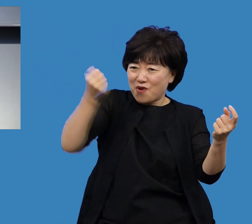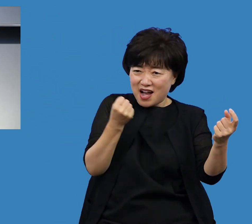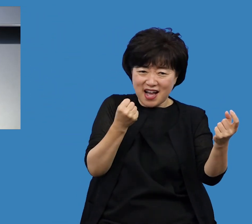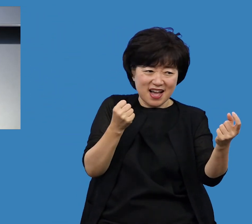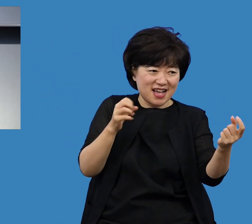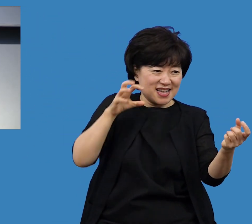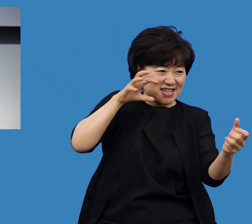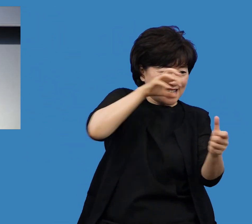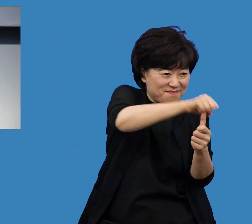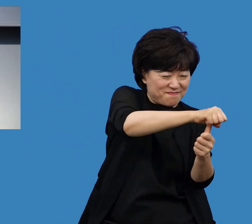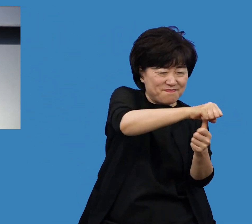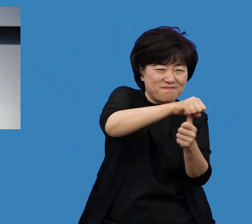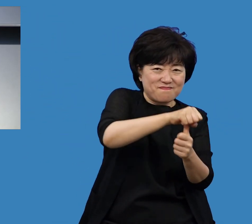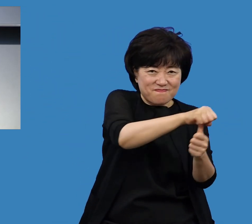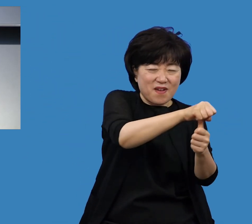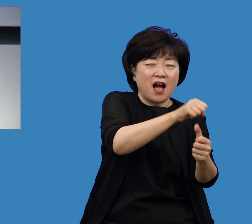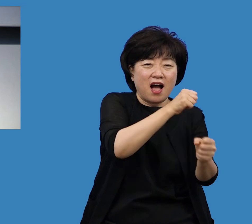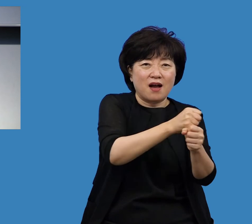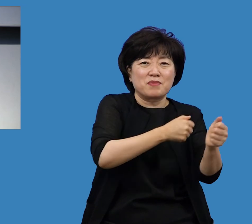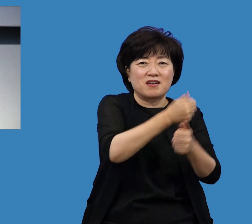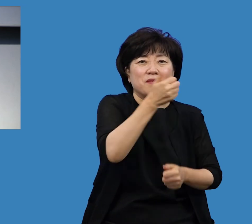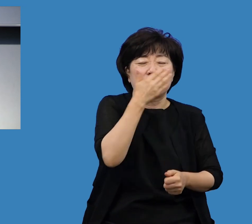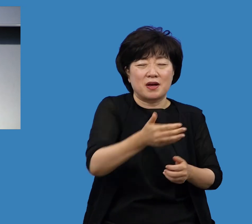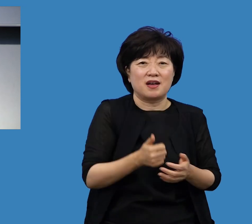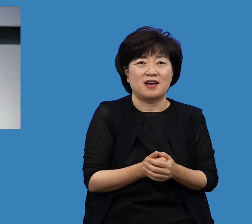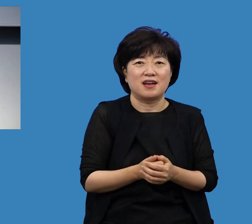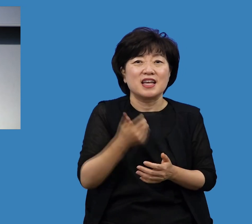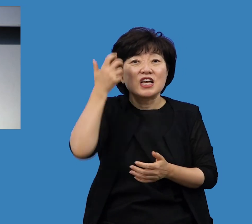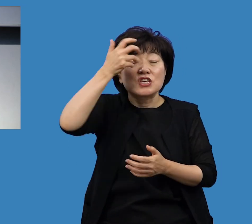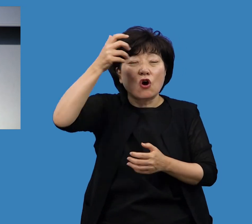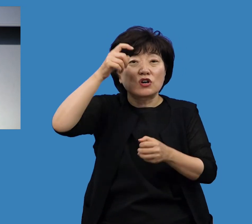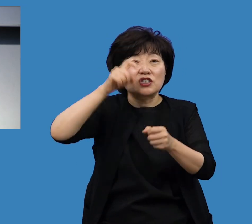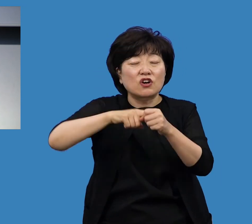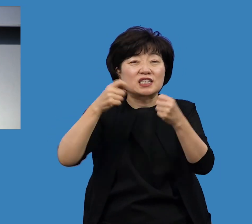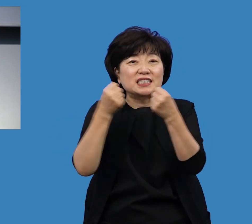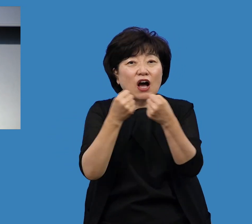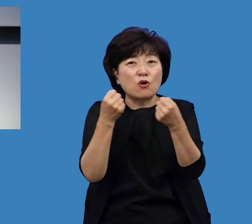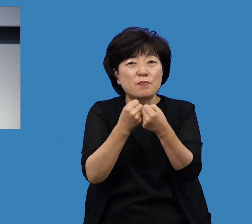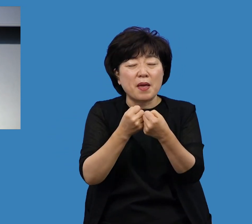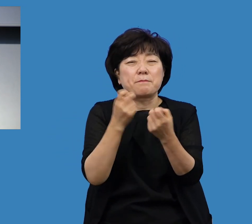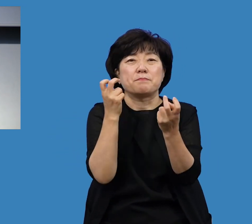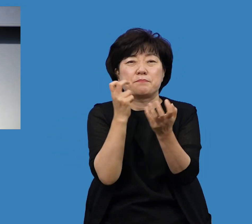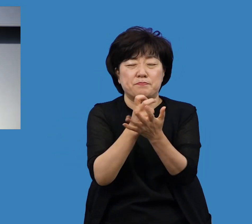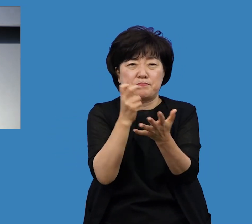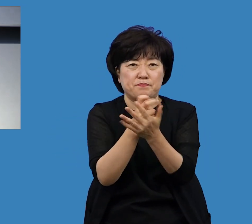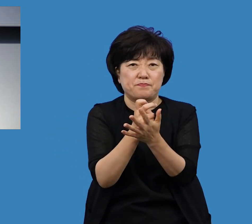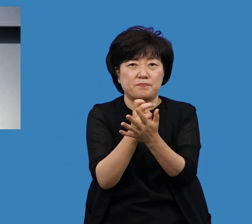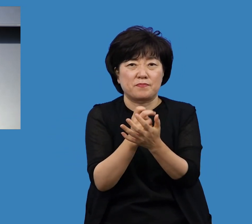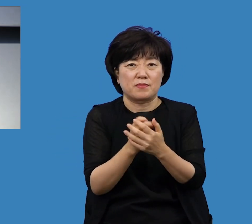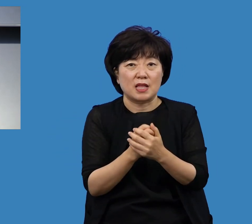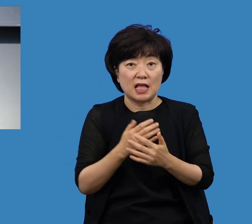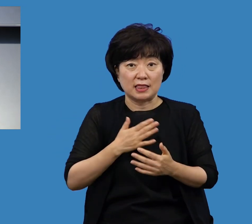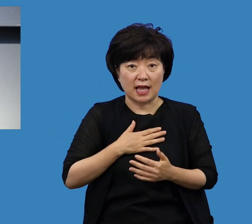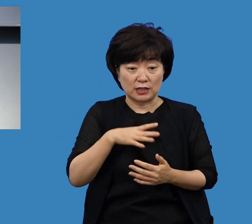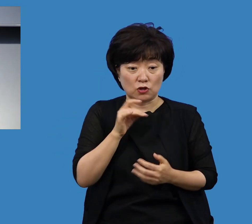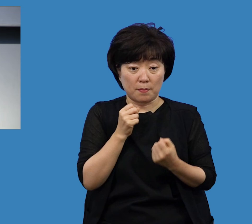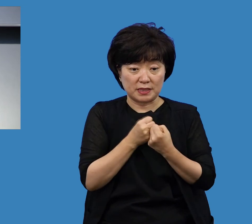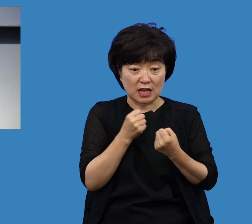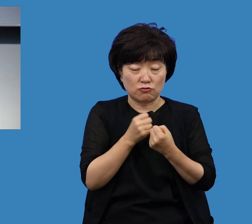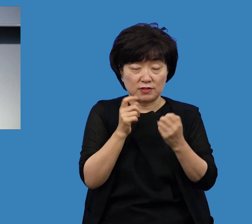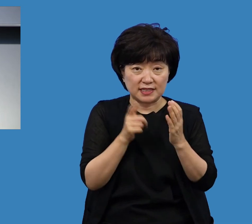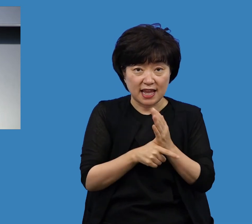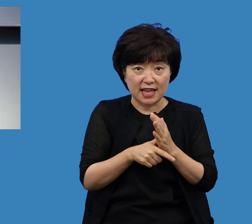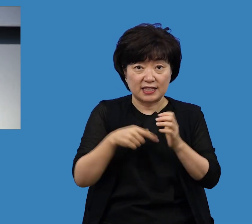거야. 이게 영적인 싸움의 원리입니다. 그래서 우리가 이 싸움을 싸울 때는 첫째는